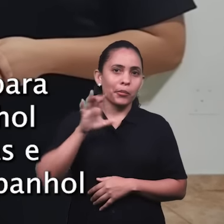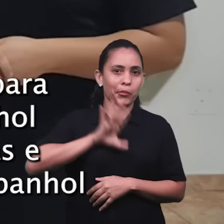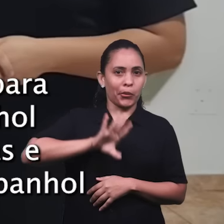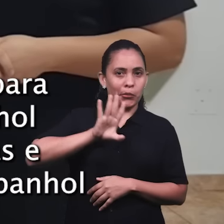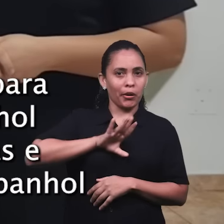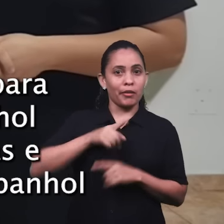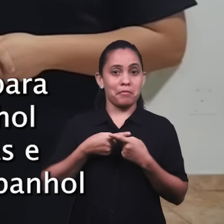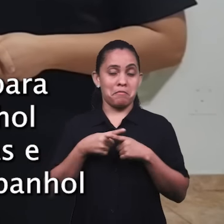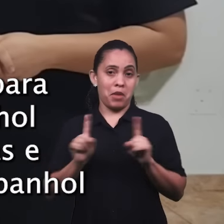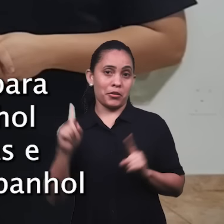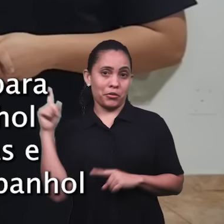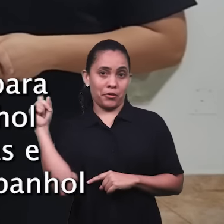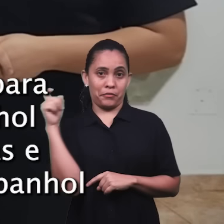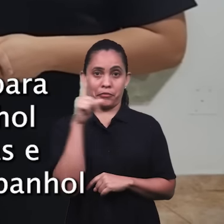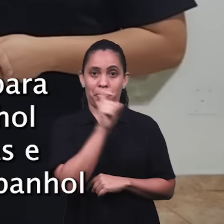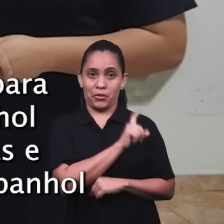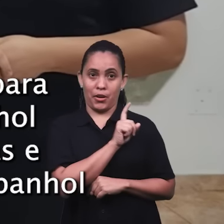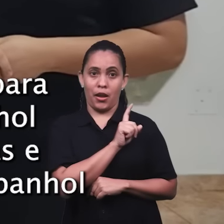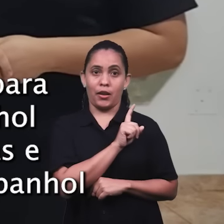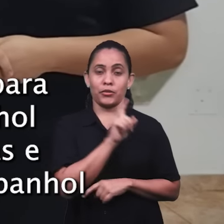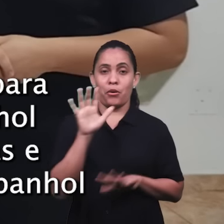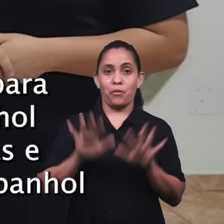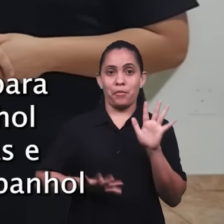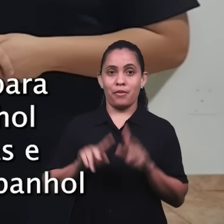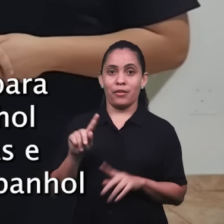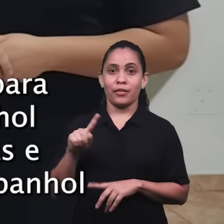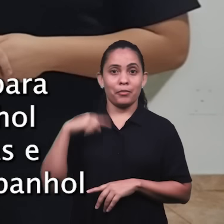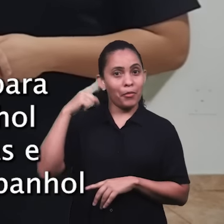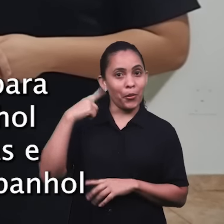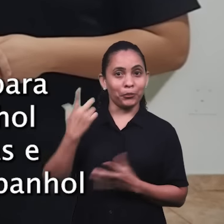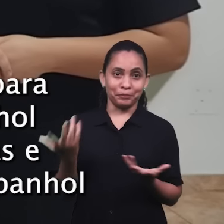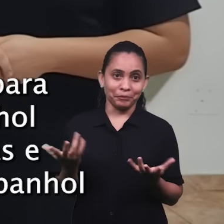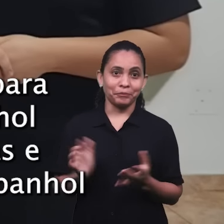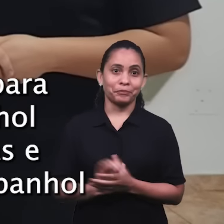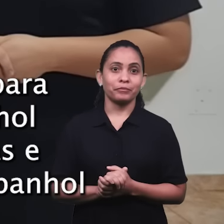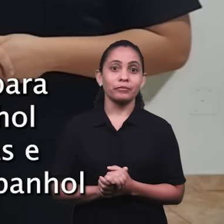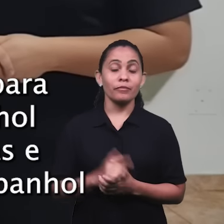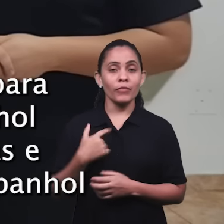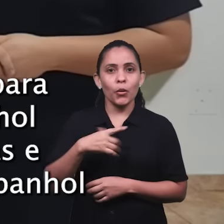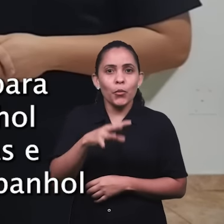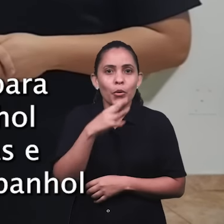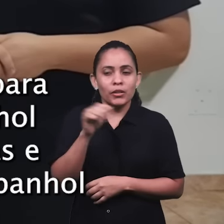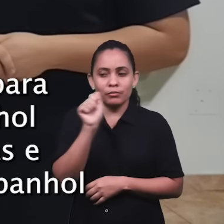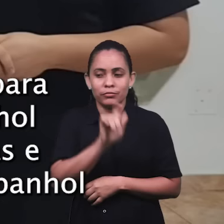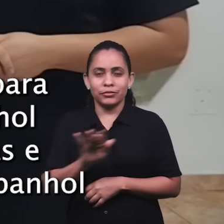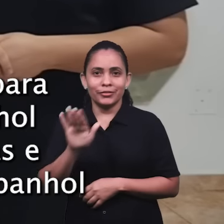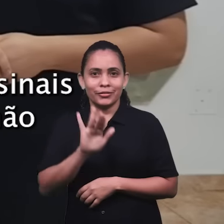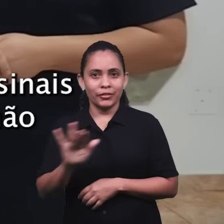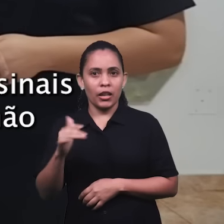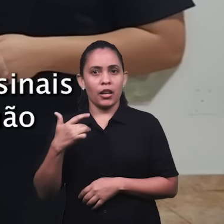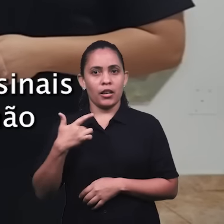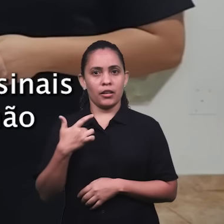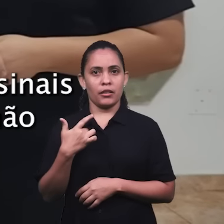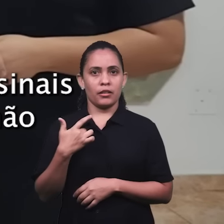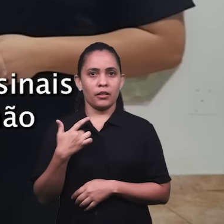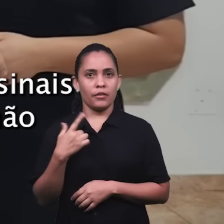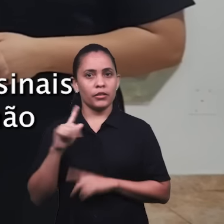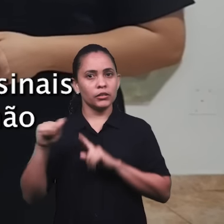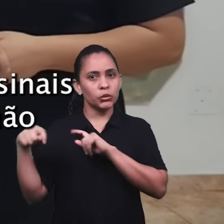Libra y hablaban portugués, no podían como deletrear algunas palabras en español. Como yo me